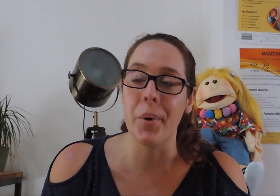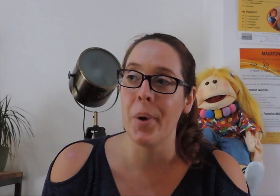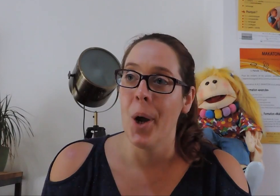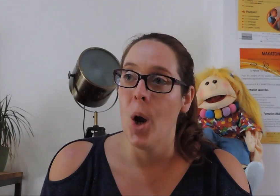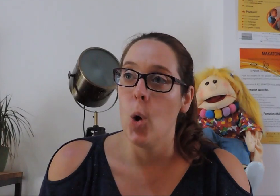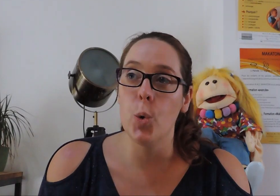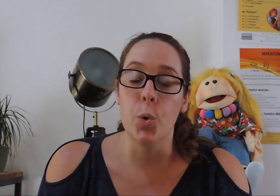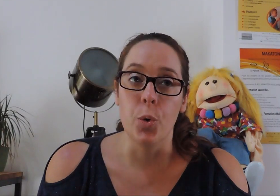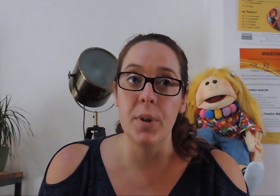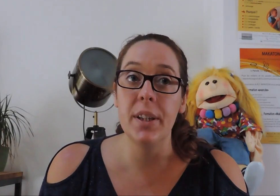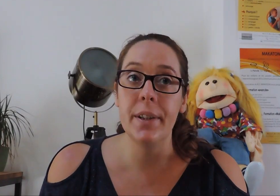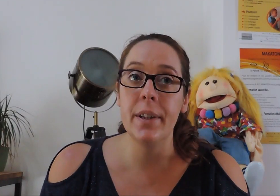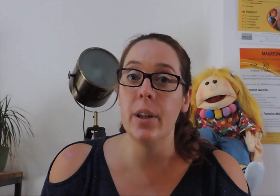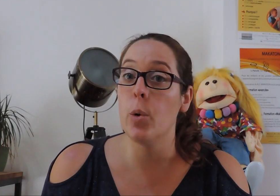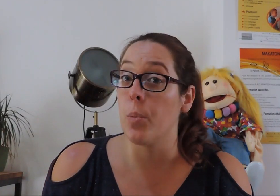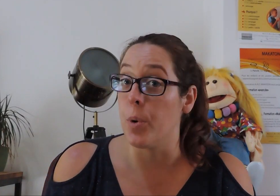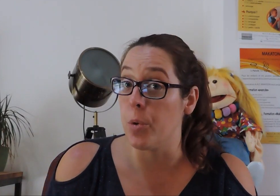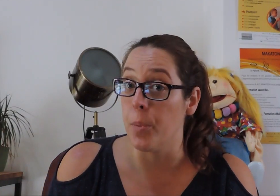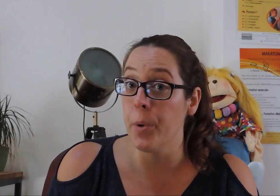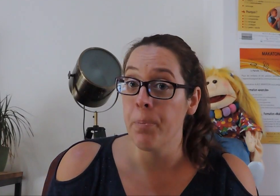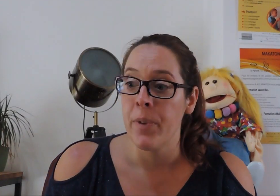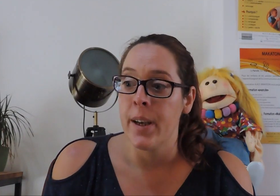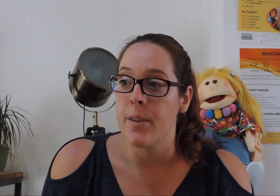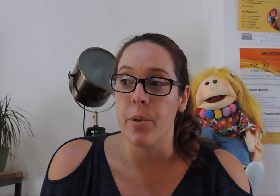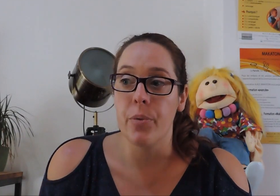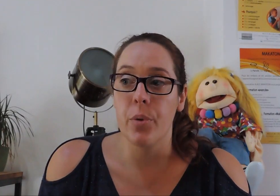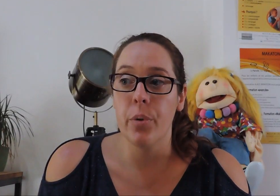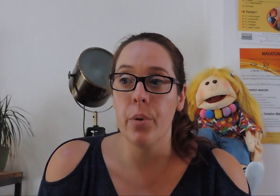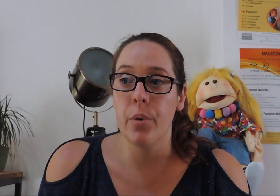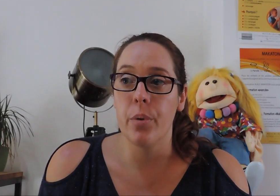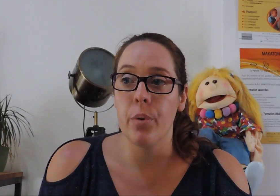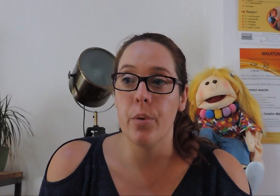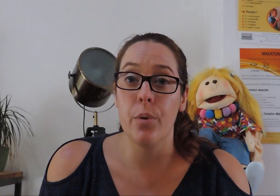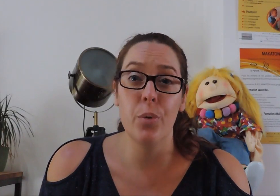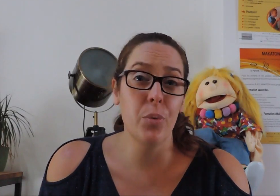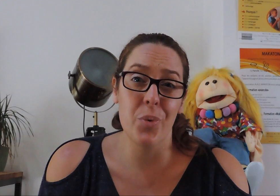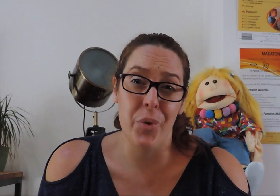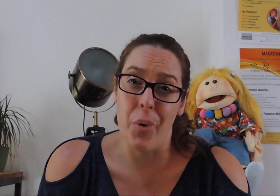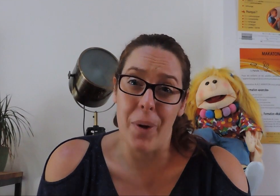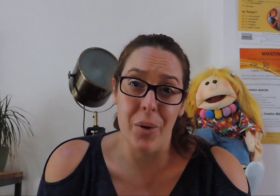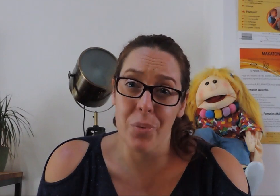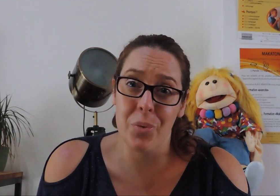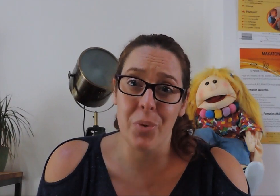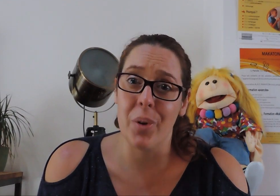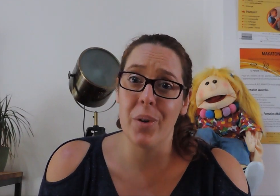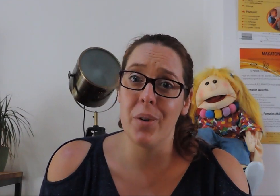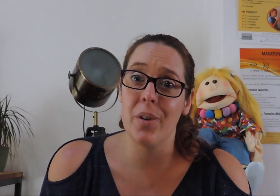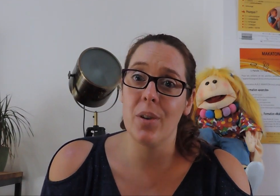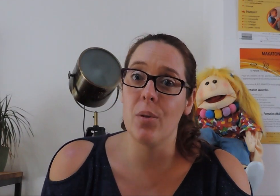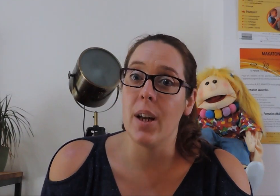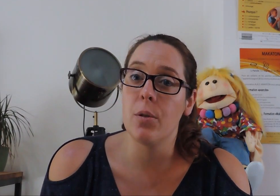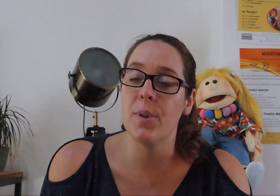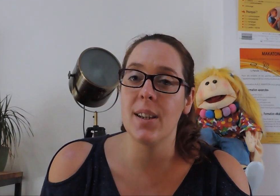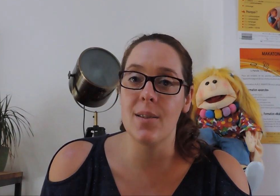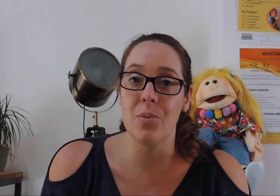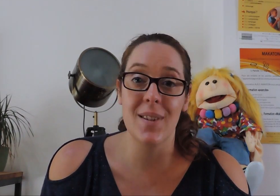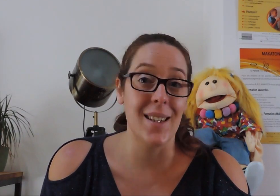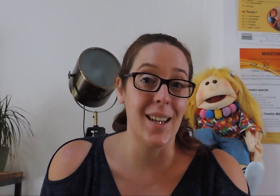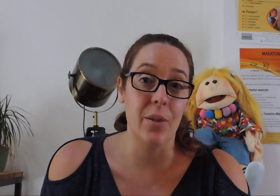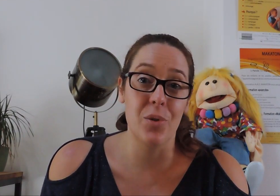l'autonomie le comportement sauf que nous on ne rend pas compte que la communication c'est quelque